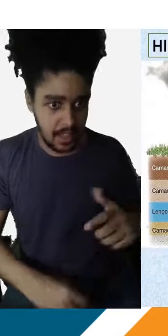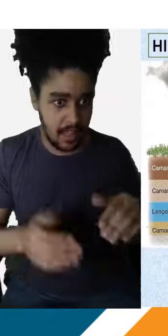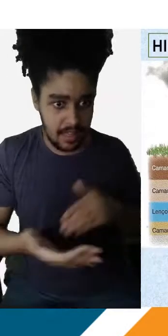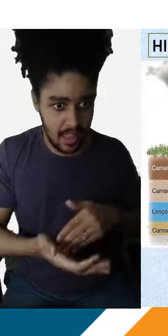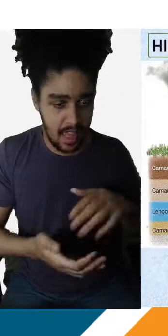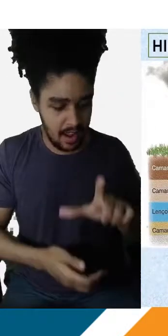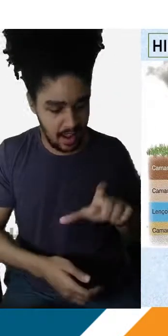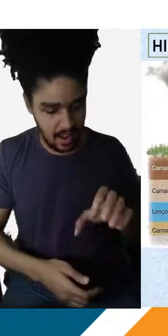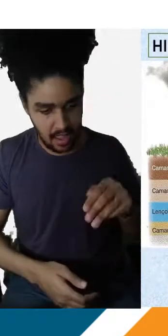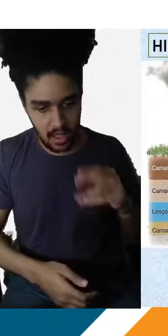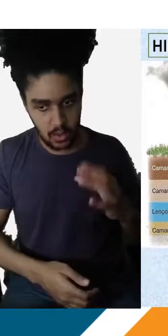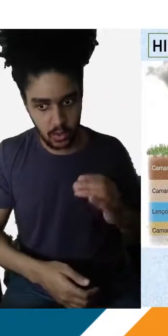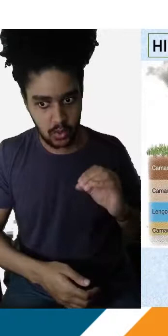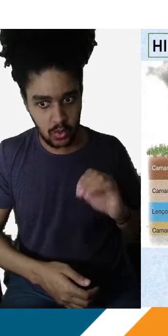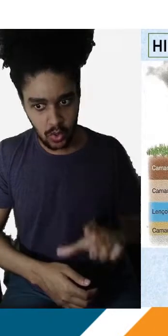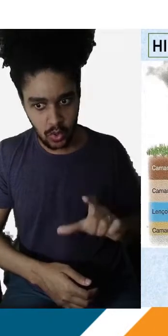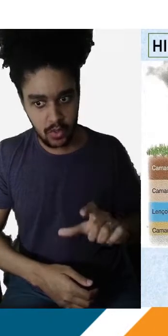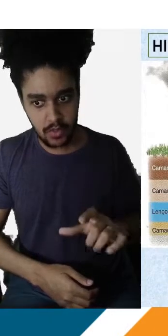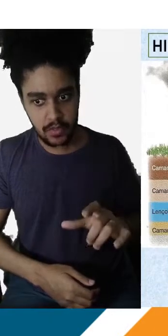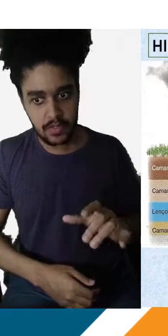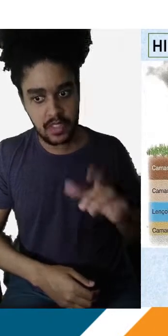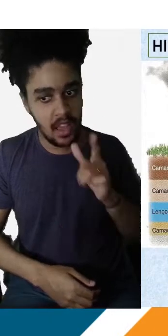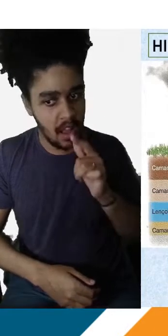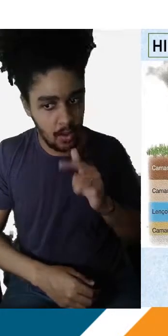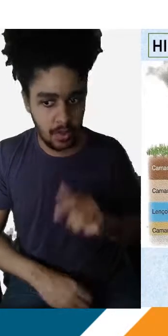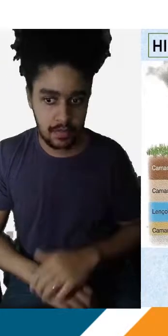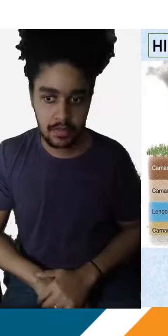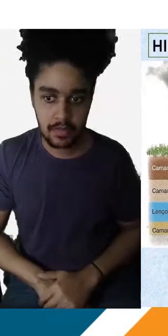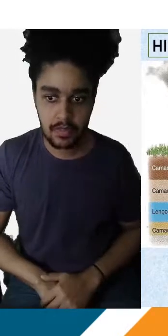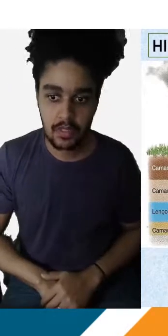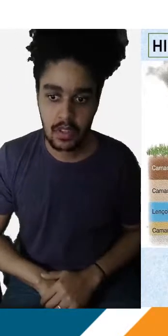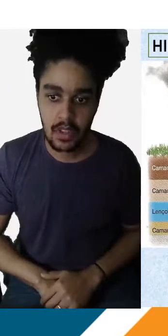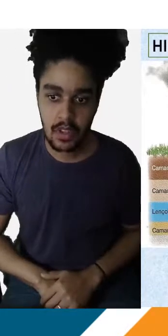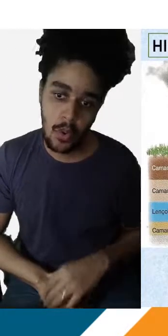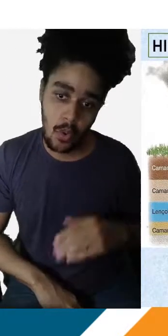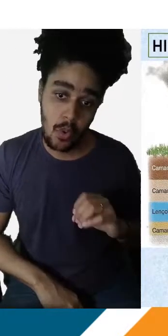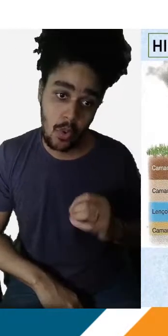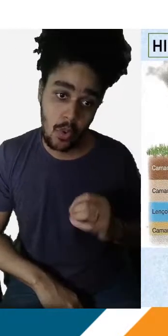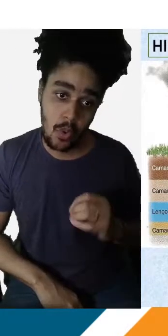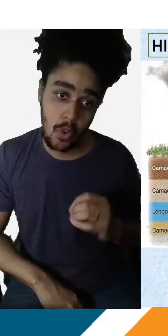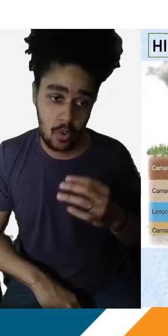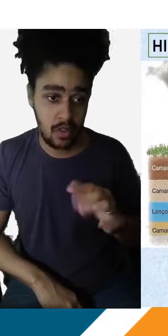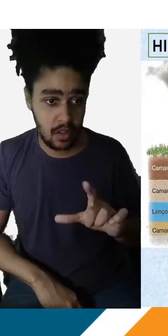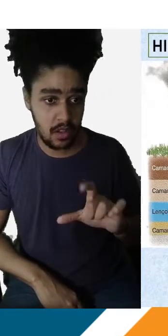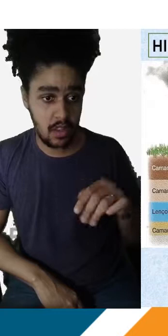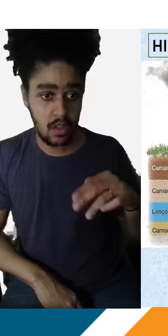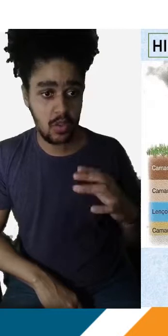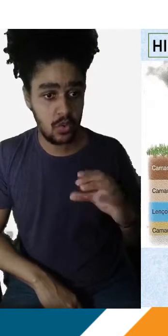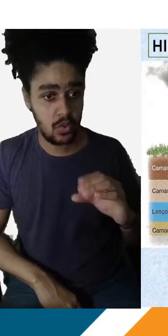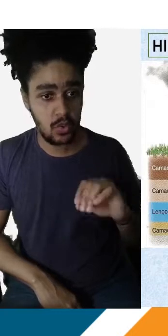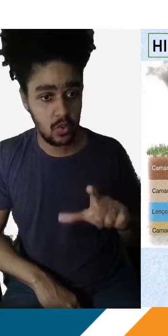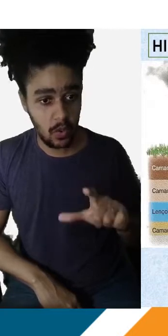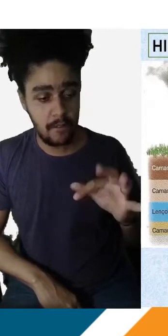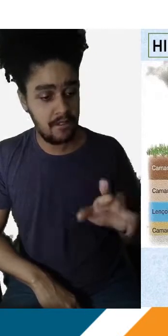um lençol de água, ou lençol subterrâneo, ou, de uma forma mais famosa, o lençol freático. É assim que se forma o